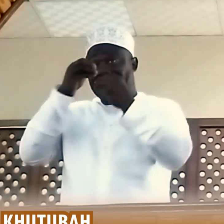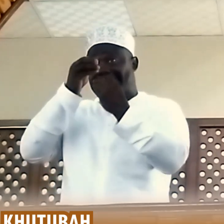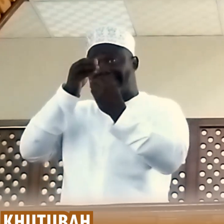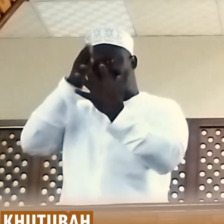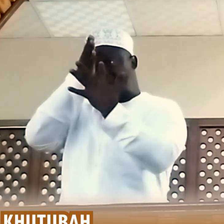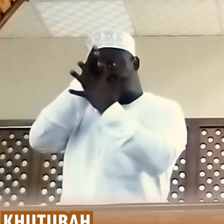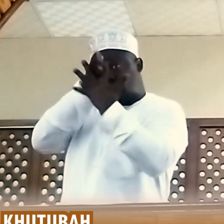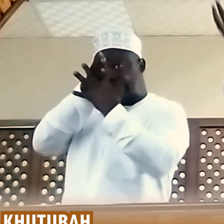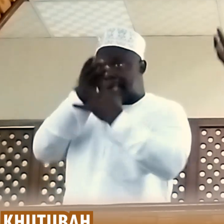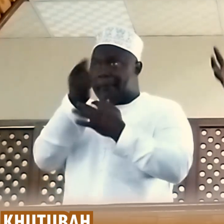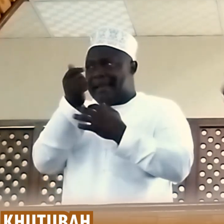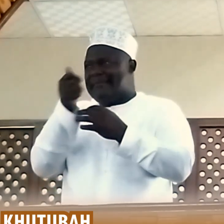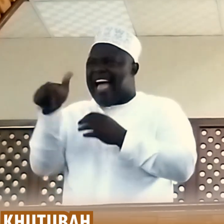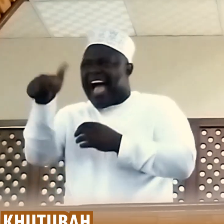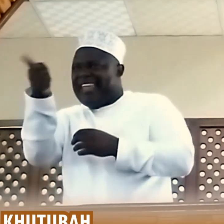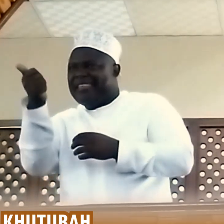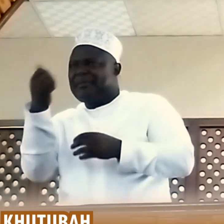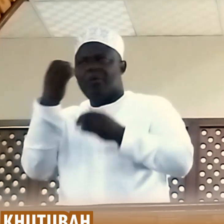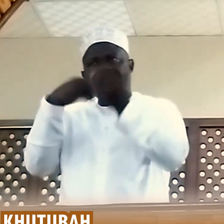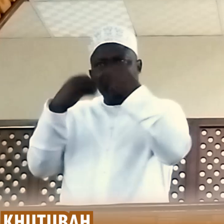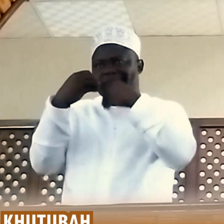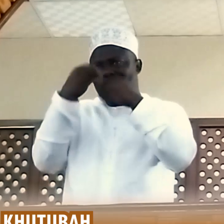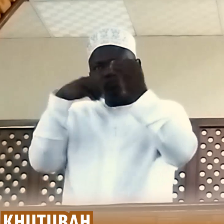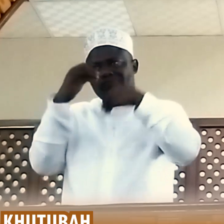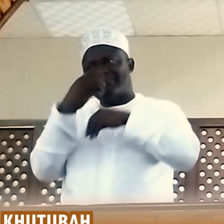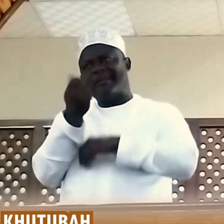wa mwe oba emali yabalala